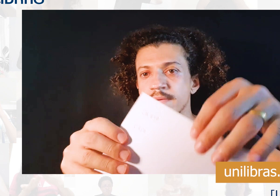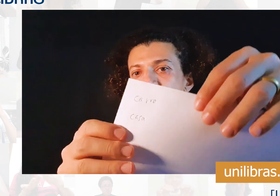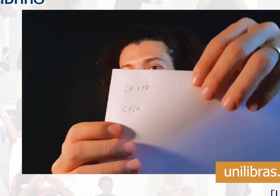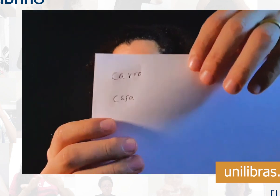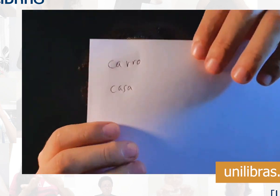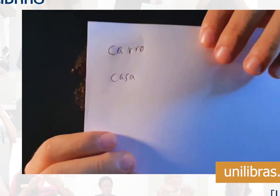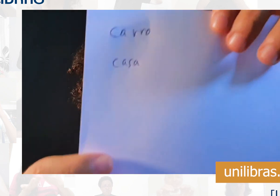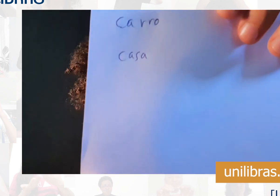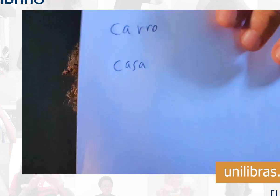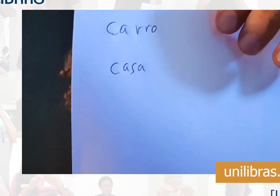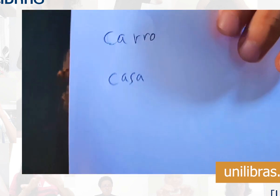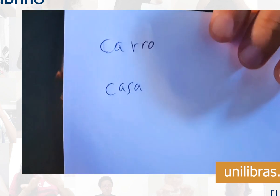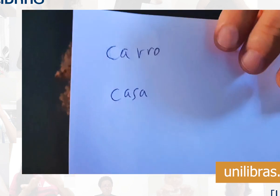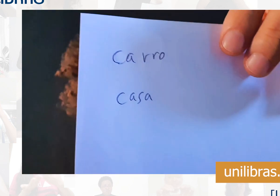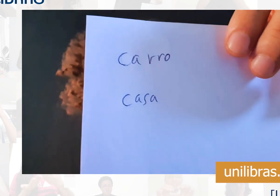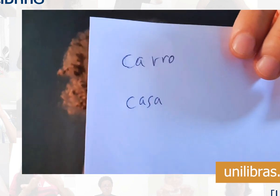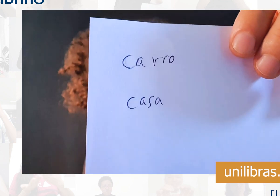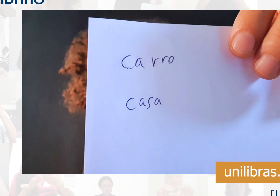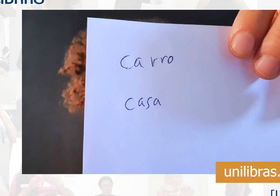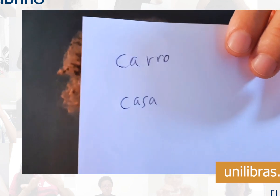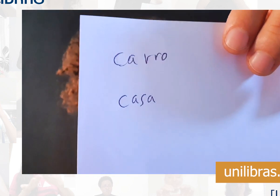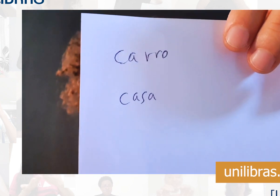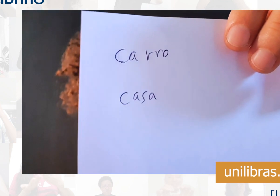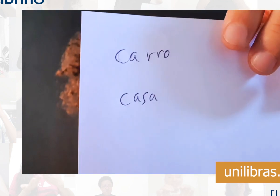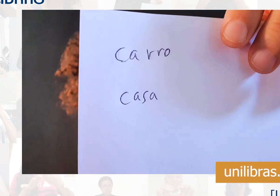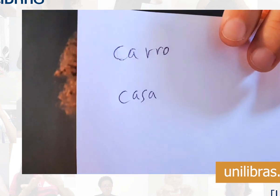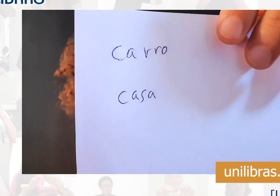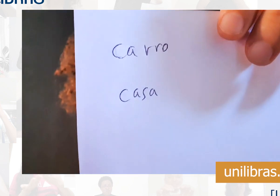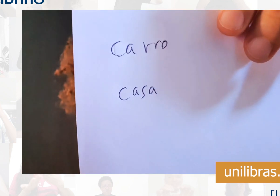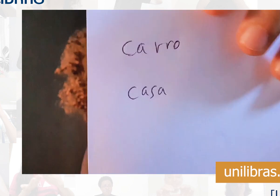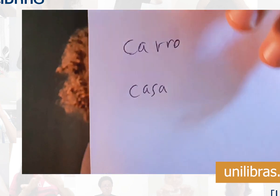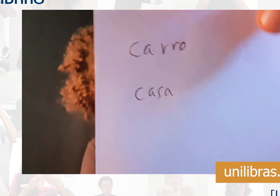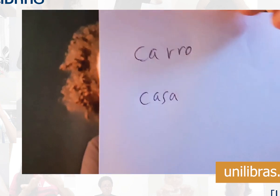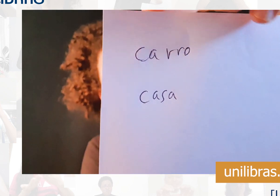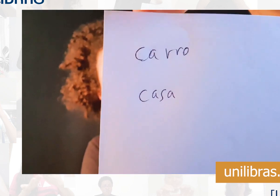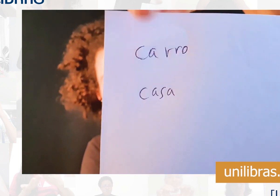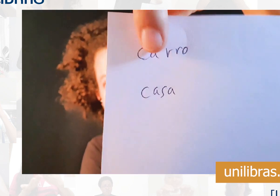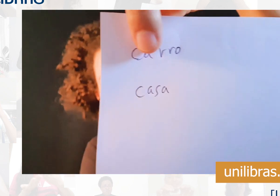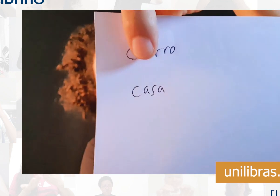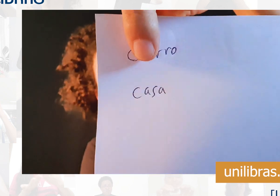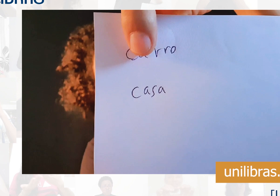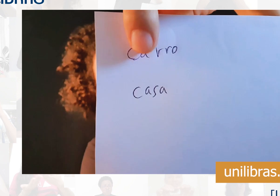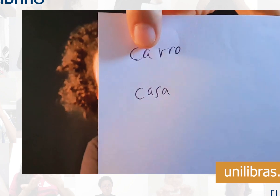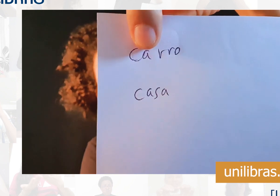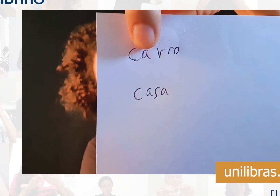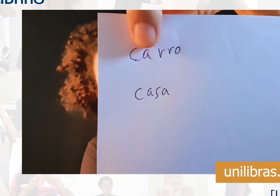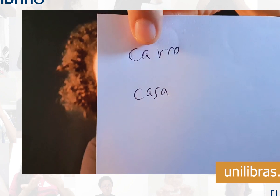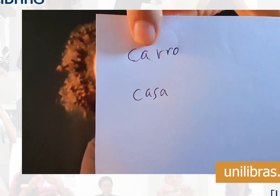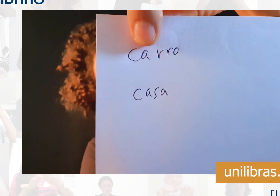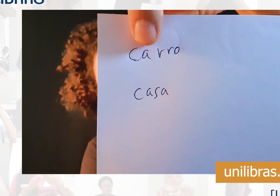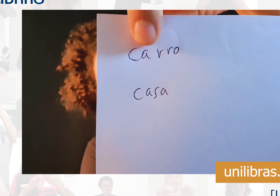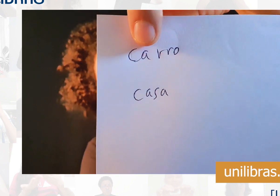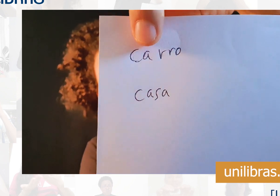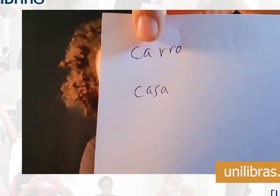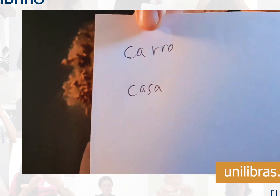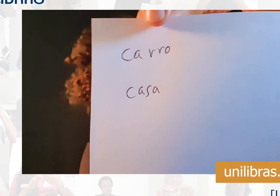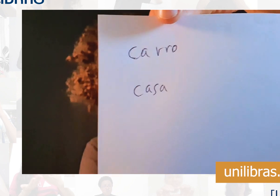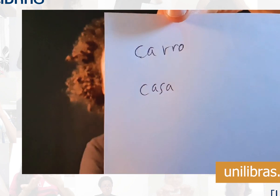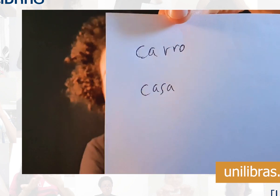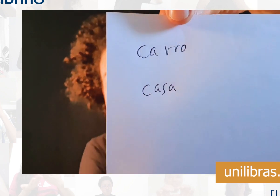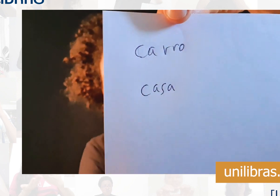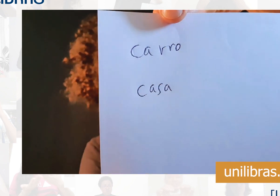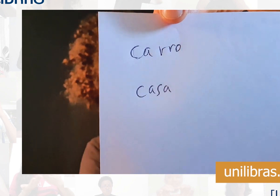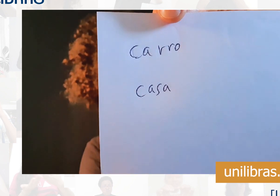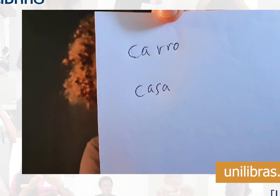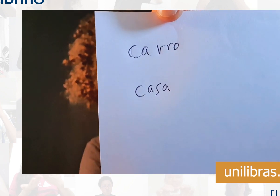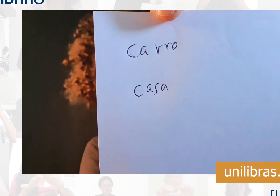assim, aqui ó, tá escrito aqui, tá? Se o surdo ver aqui as duas palavras escritas,